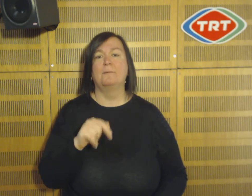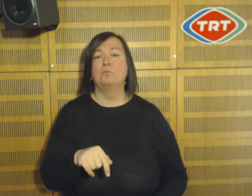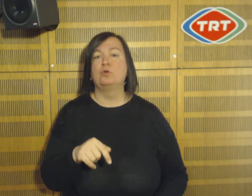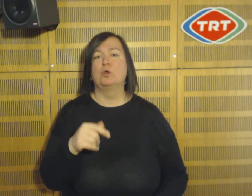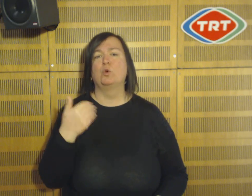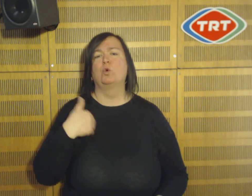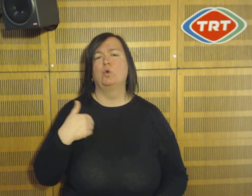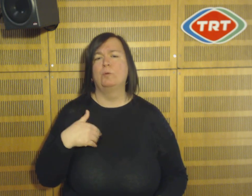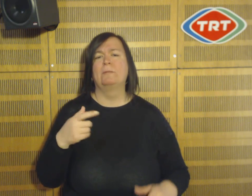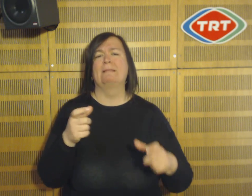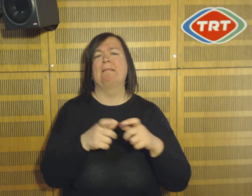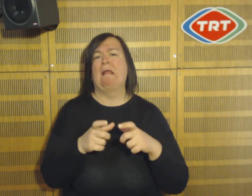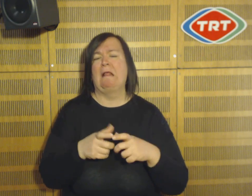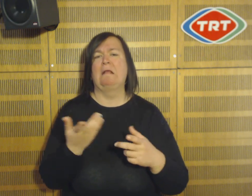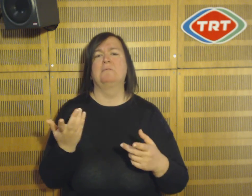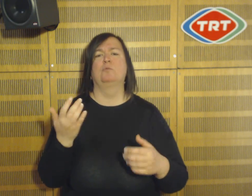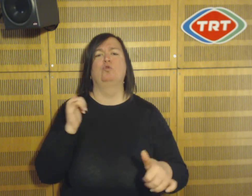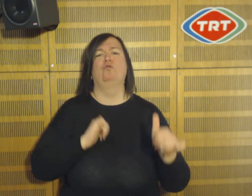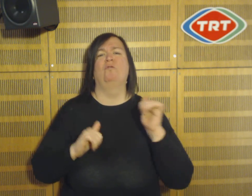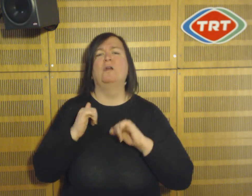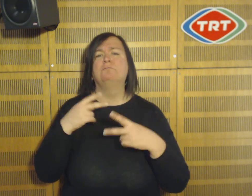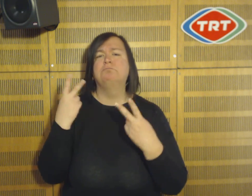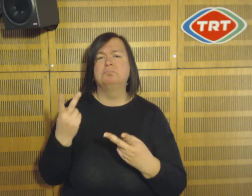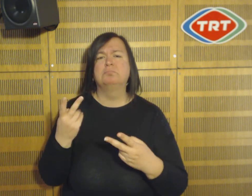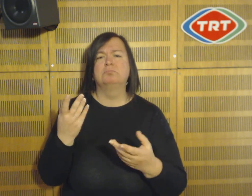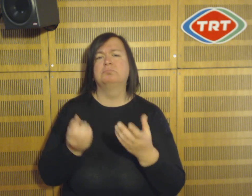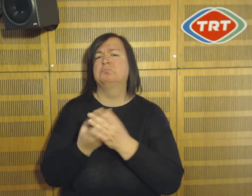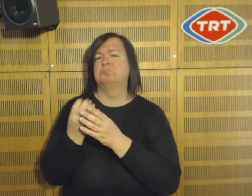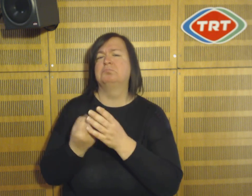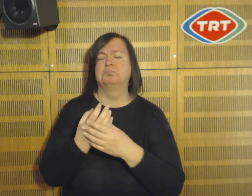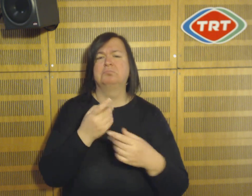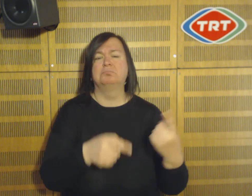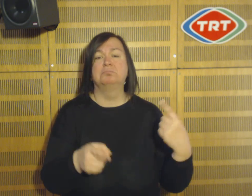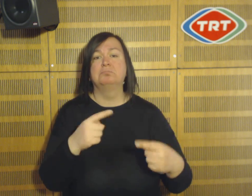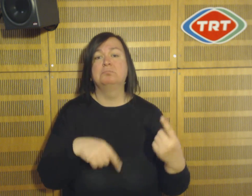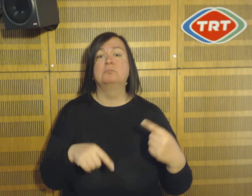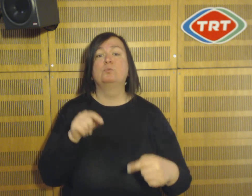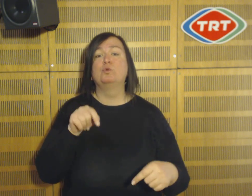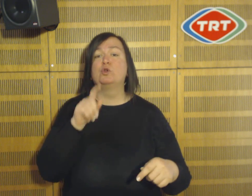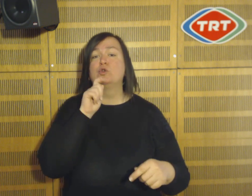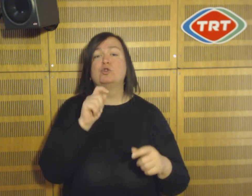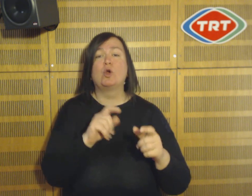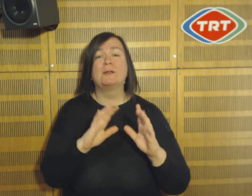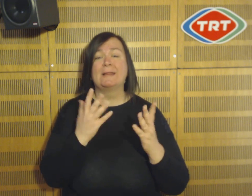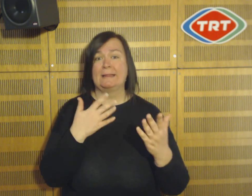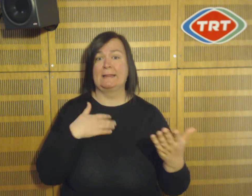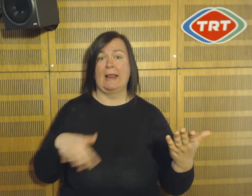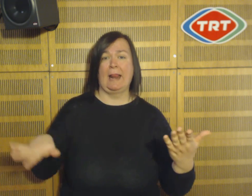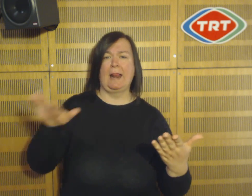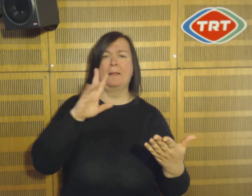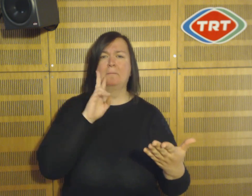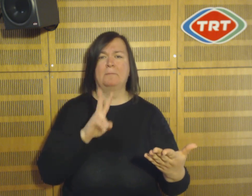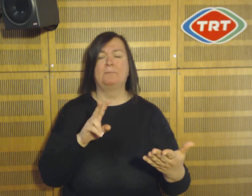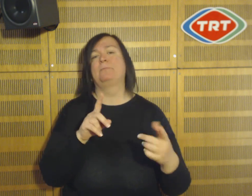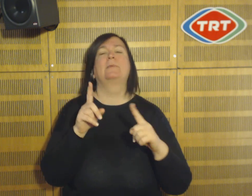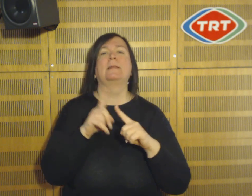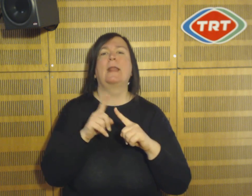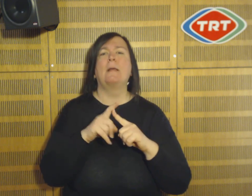kurumlar dernekler veya üniversiteler tarafından oluşturulmuş bu sözcüklerin genel özelliklerine baktığımızda da temel bir temel bir